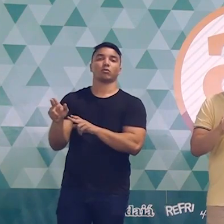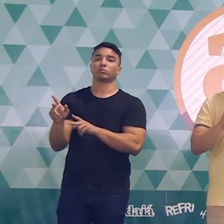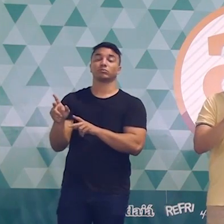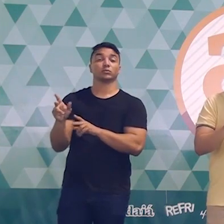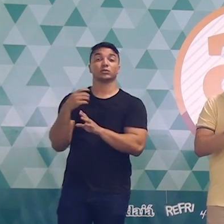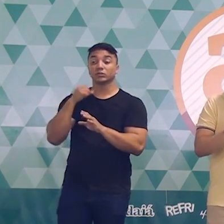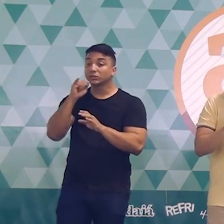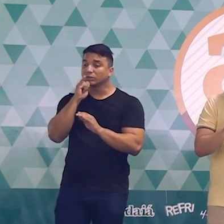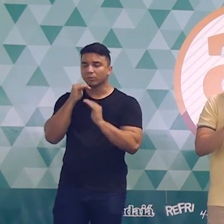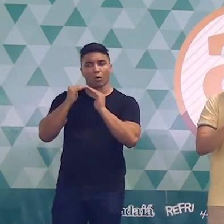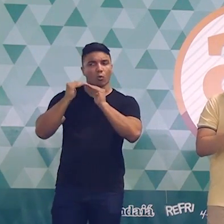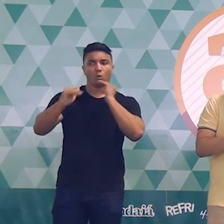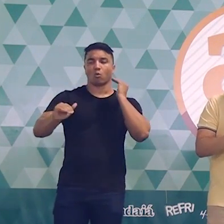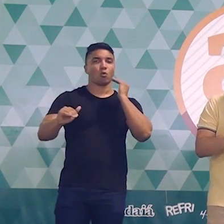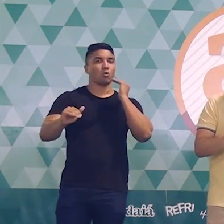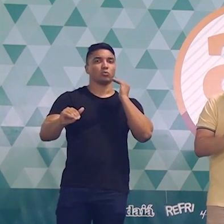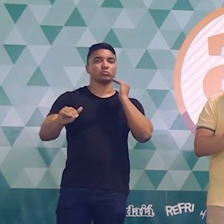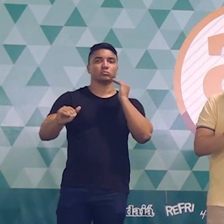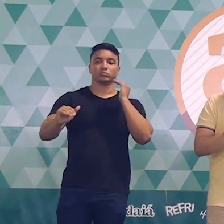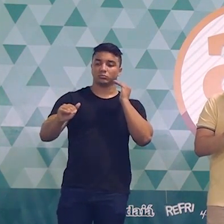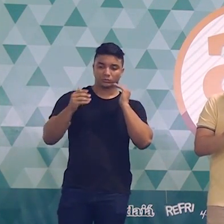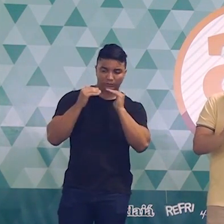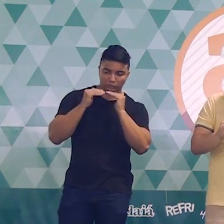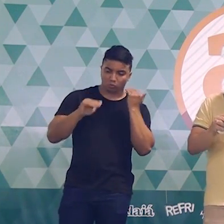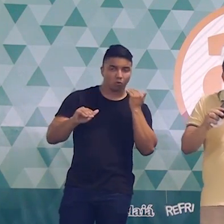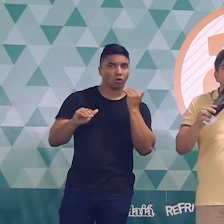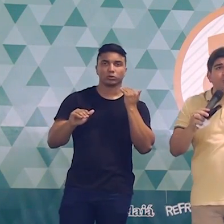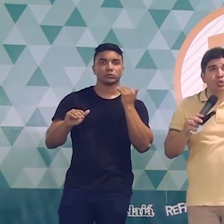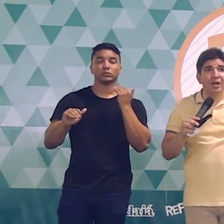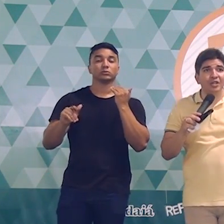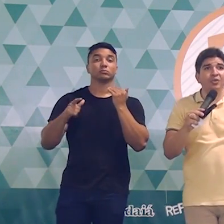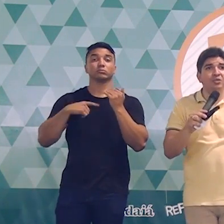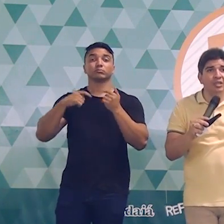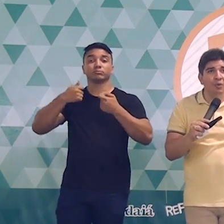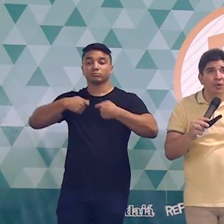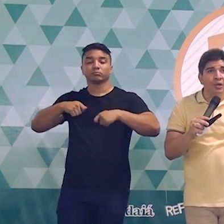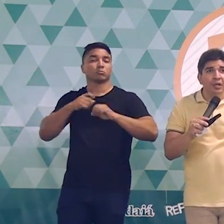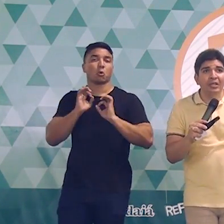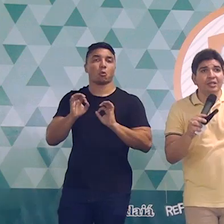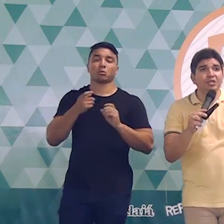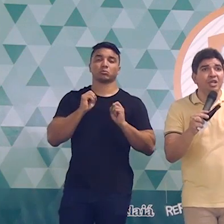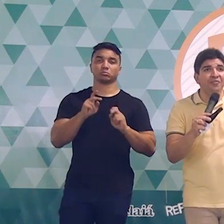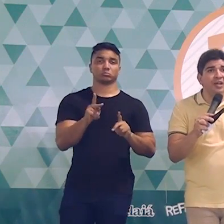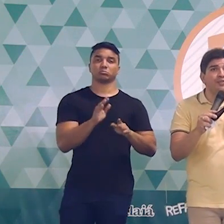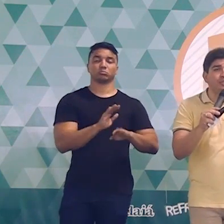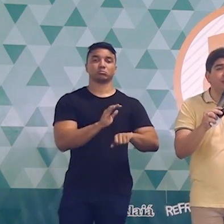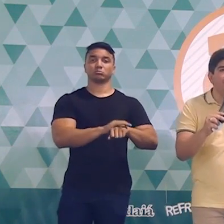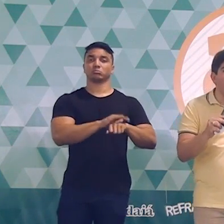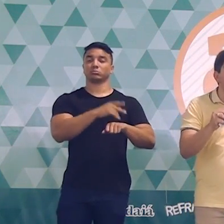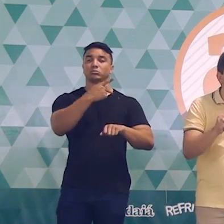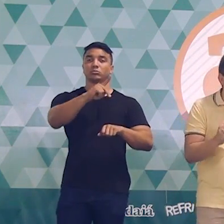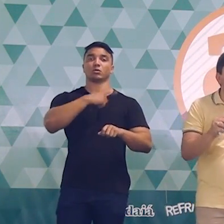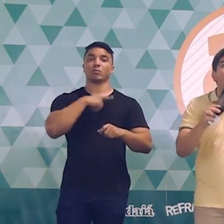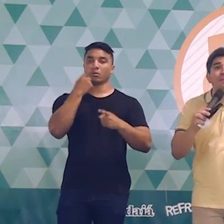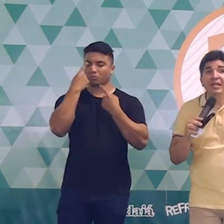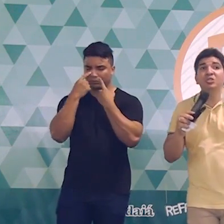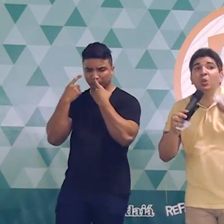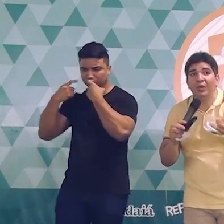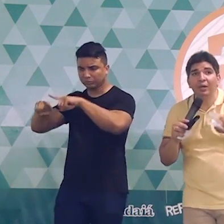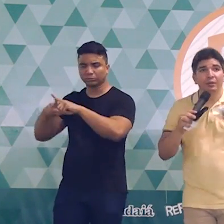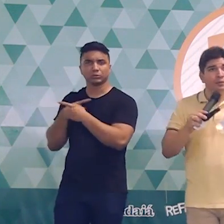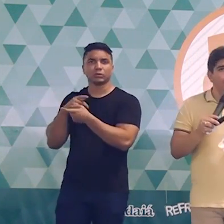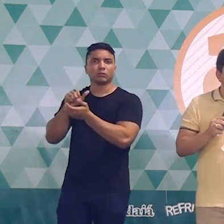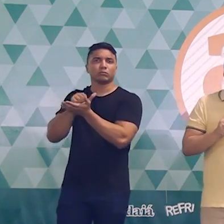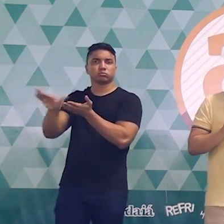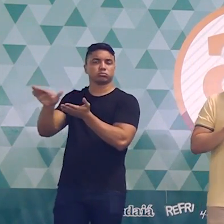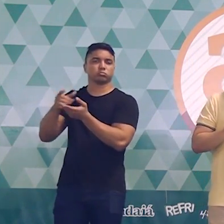você não concorda com determinada orientação, ok? Isso é garantia sua, é direito seu. Isso não significa que você deva violentar, oprimir,